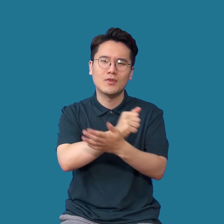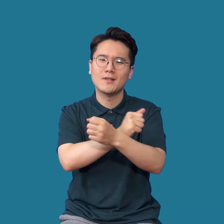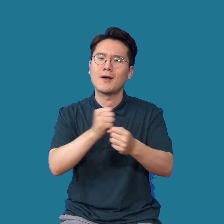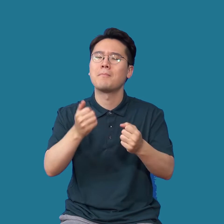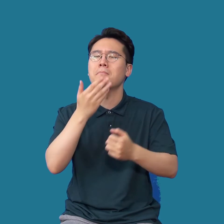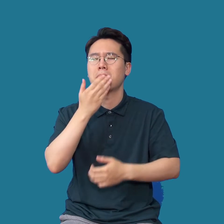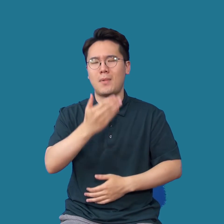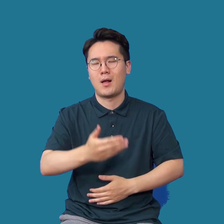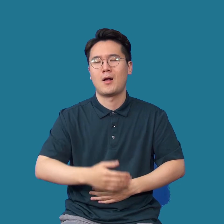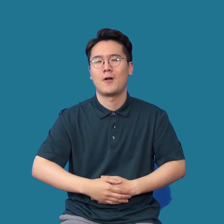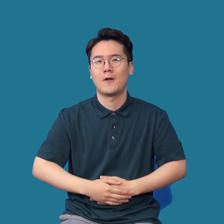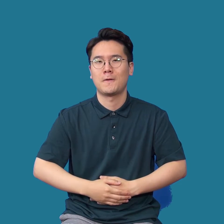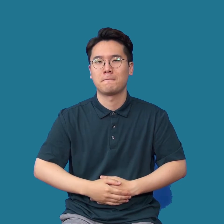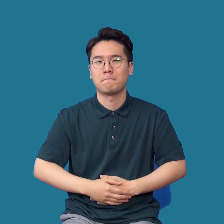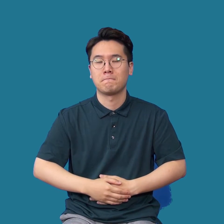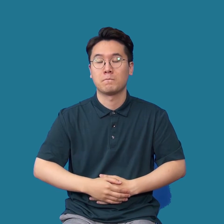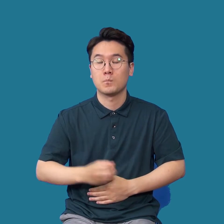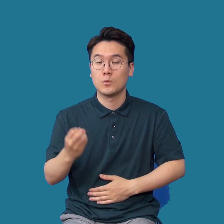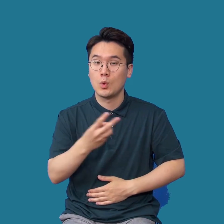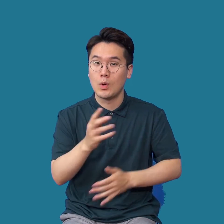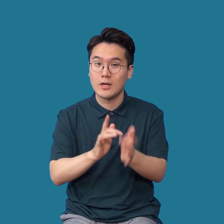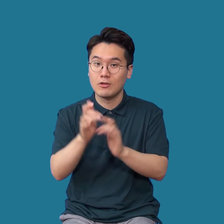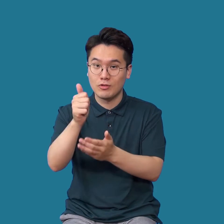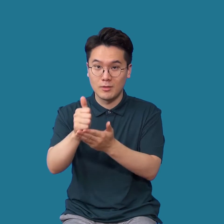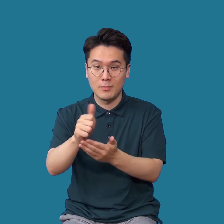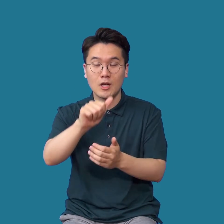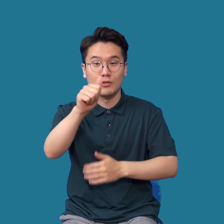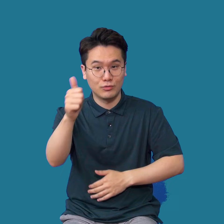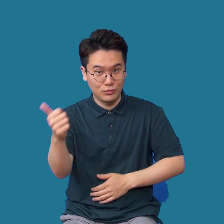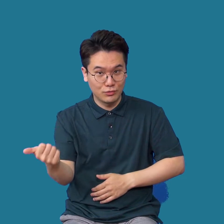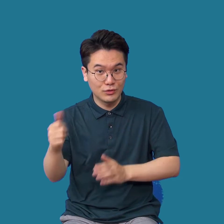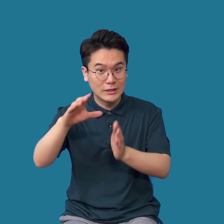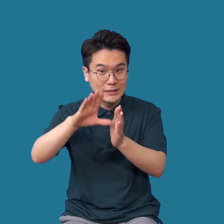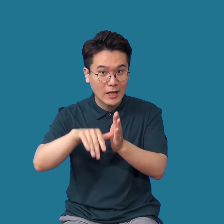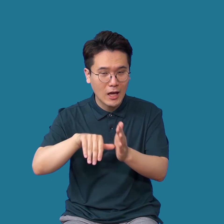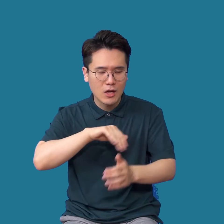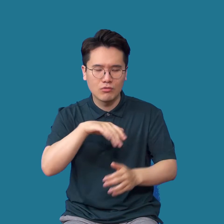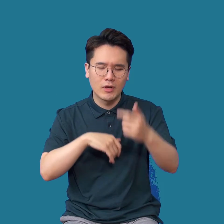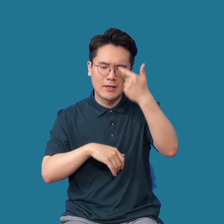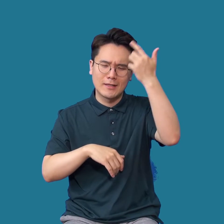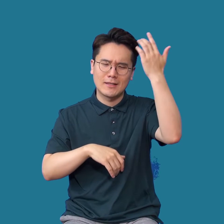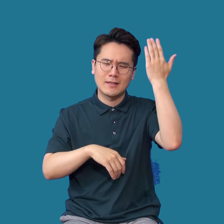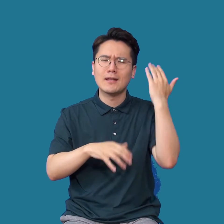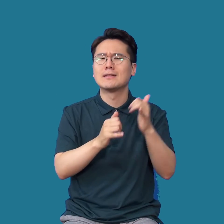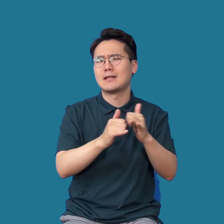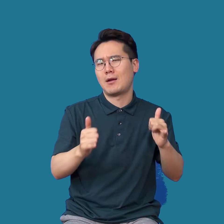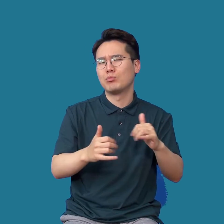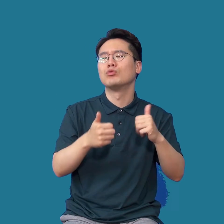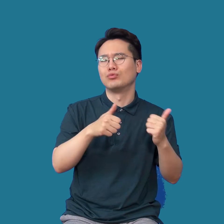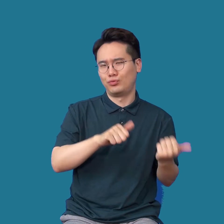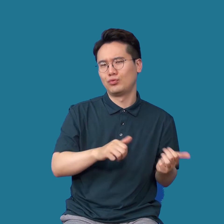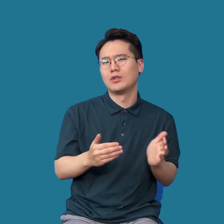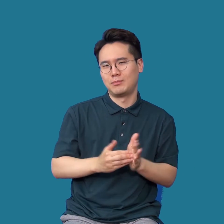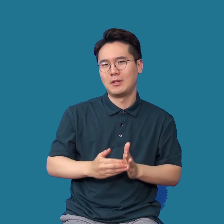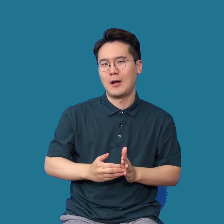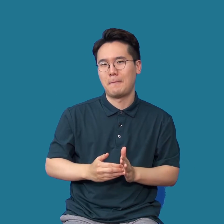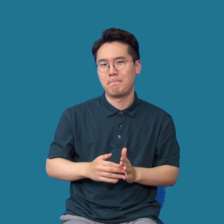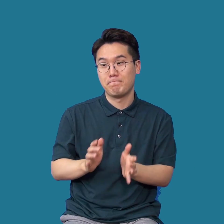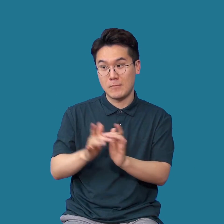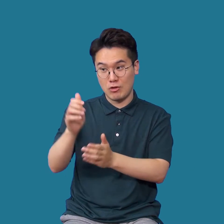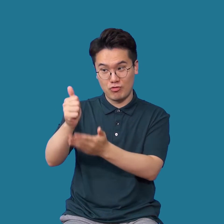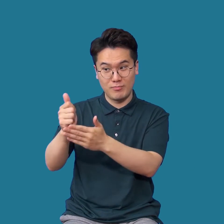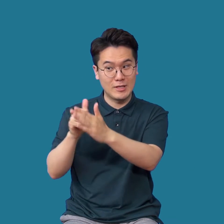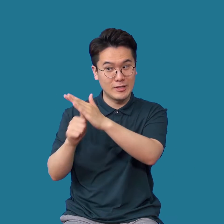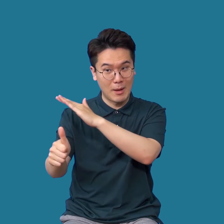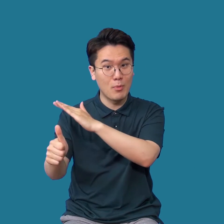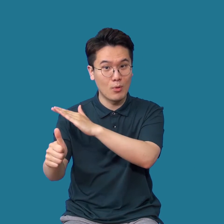죽으실 때에 우리 옛사람도 죽었습니다. 예수님이 우리의 대표자로 죽으셨기 때문에 예수님 죽으실 때